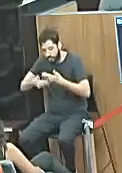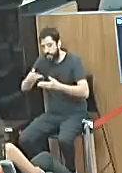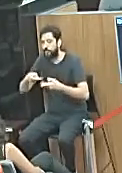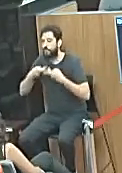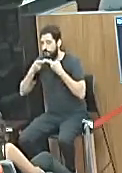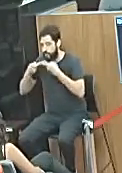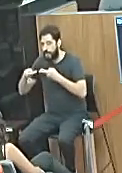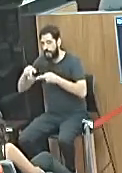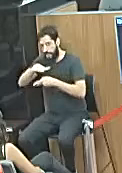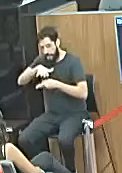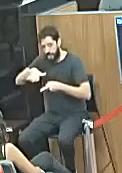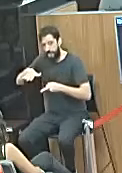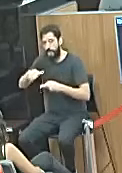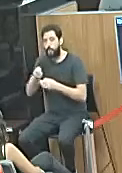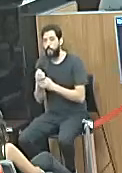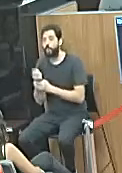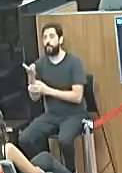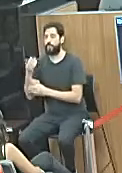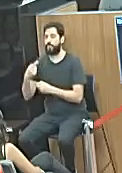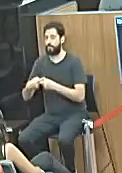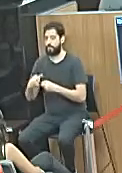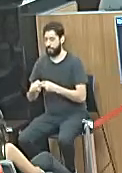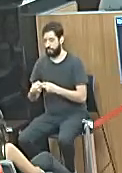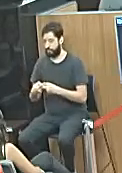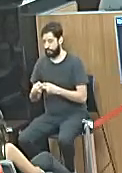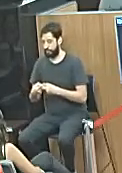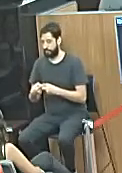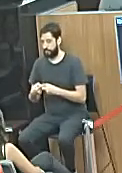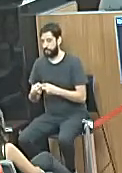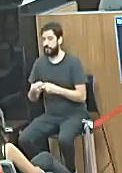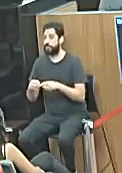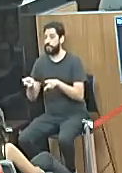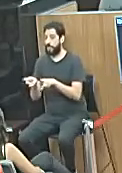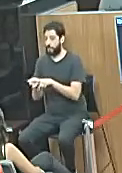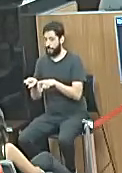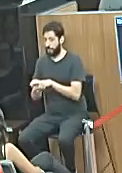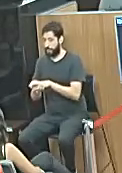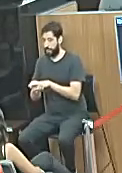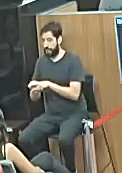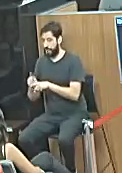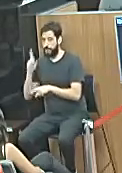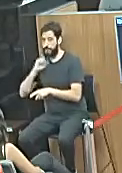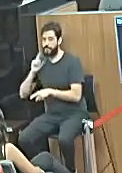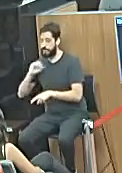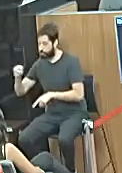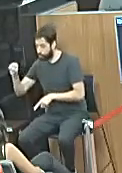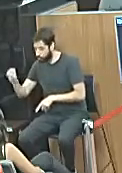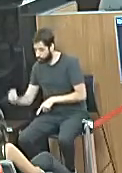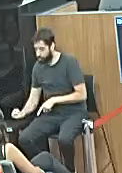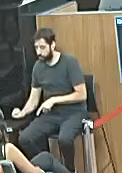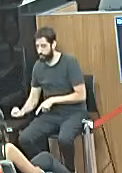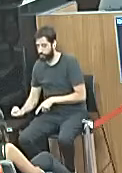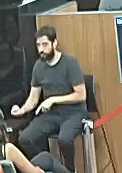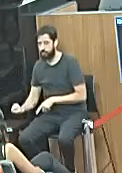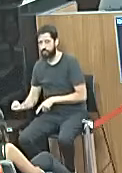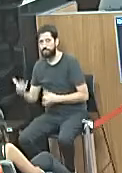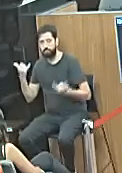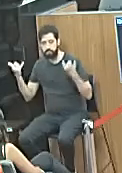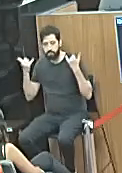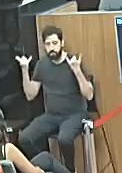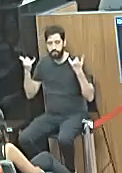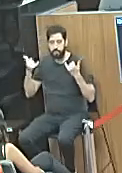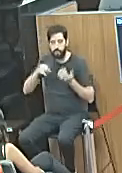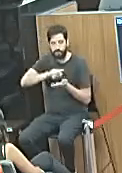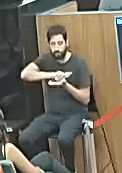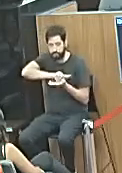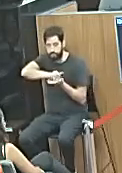cidades participaram do processo nós fomos depois ao sul de minas ouvimos várias representantes